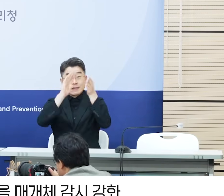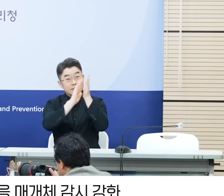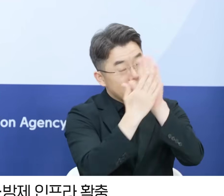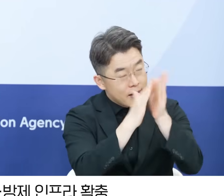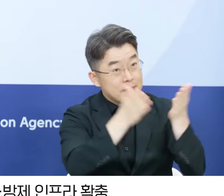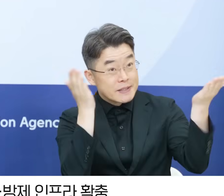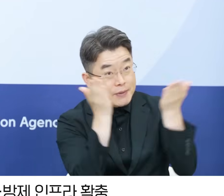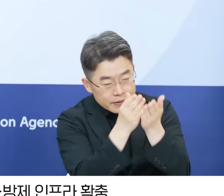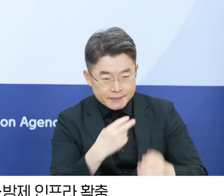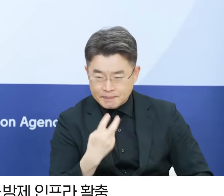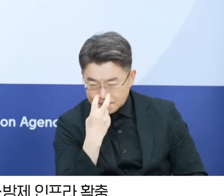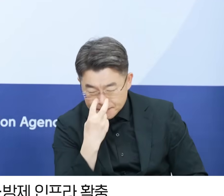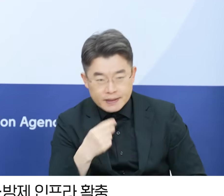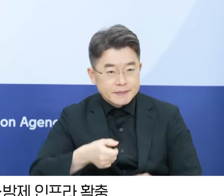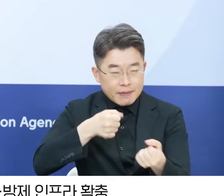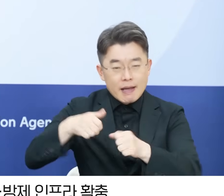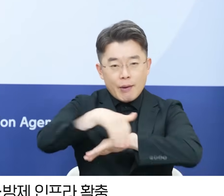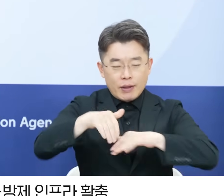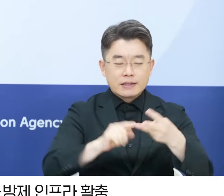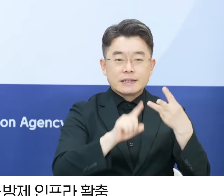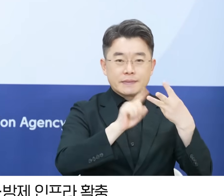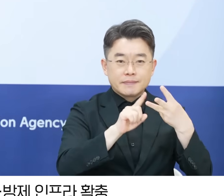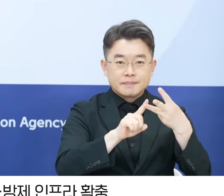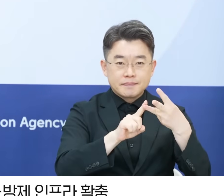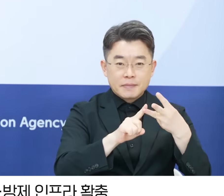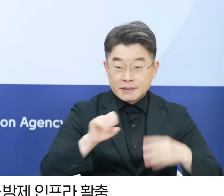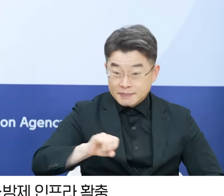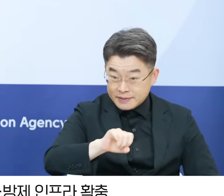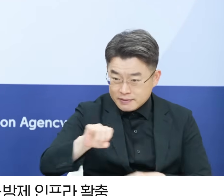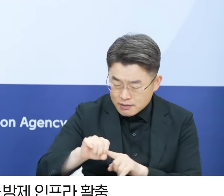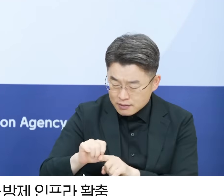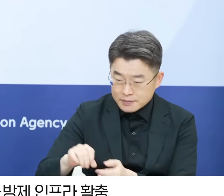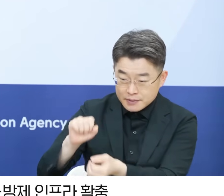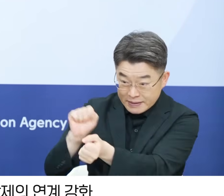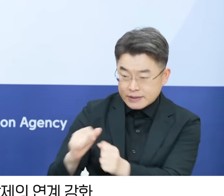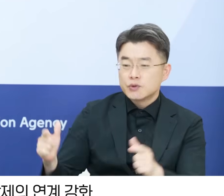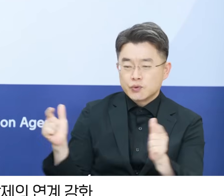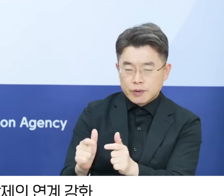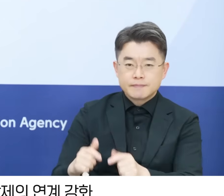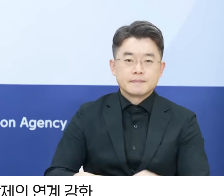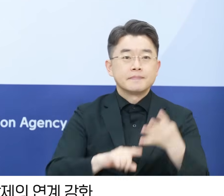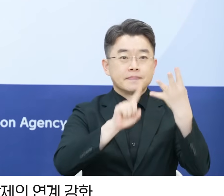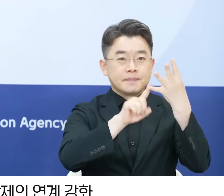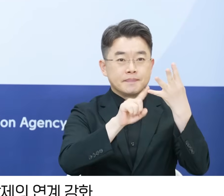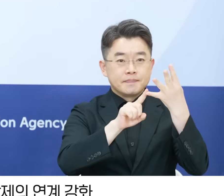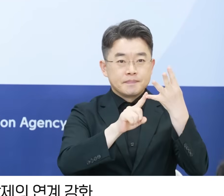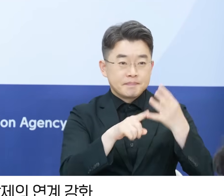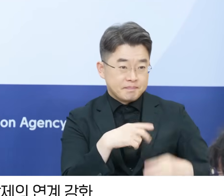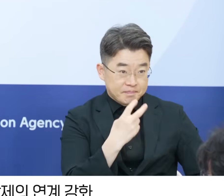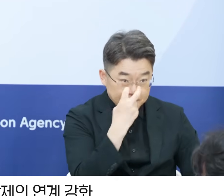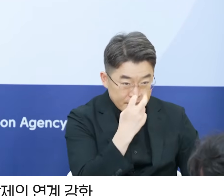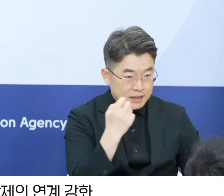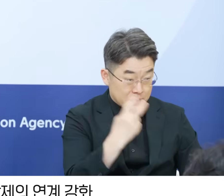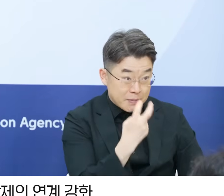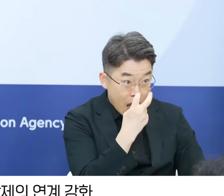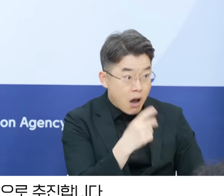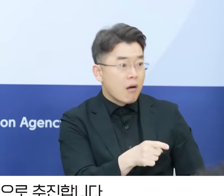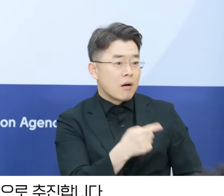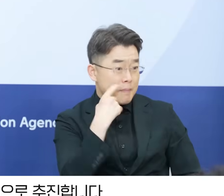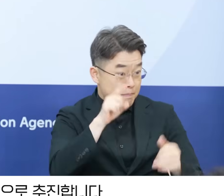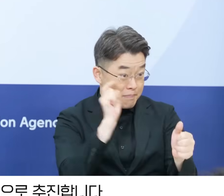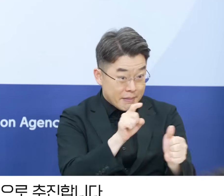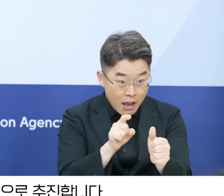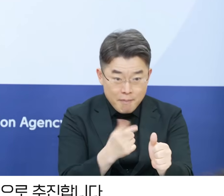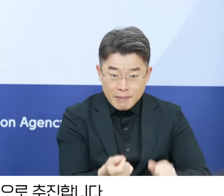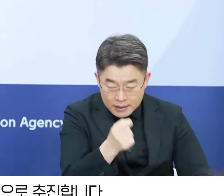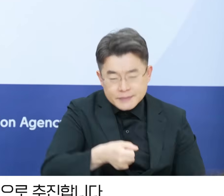강화, 세 번째 매개체 감시 방제 인프라 확충, 네 번째 감시와 방제의 연계 강화 이 네